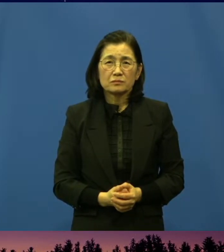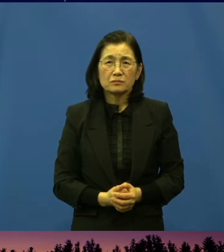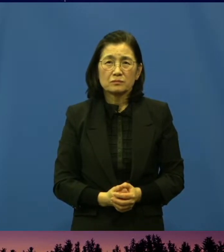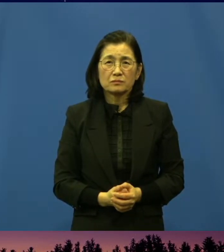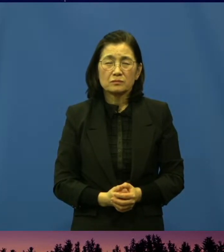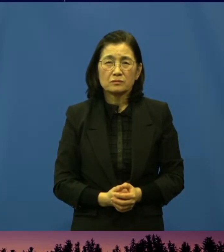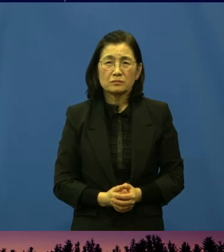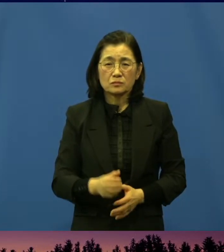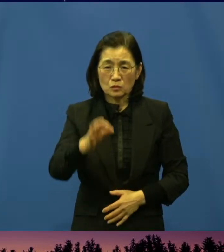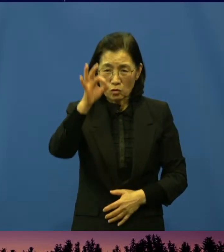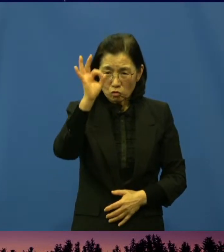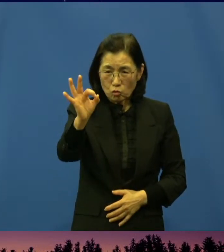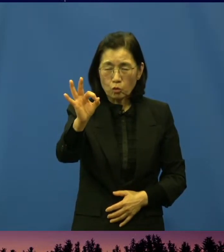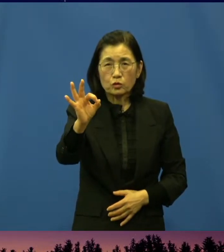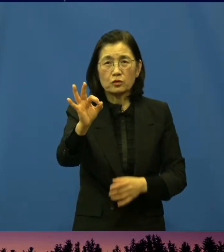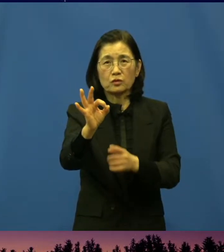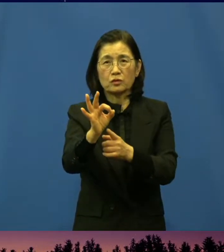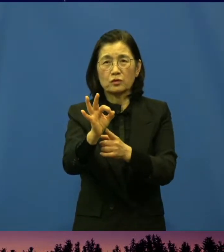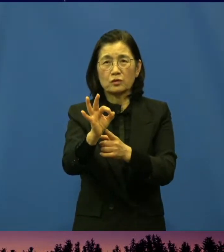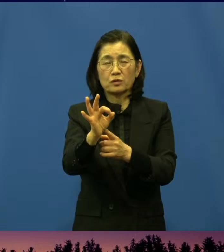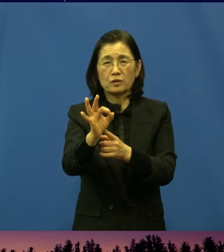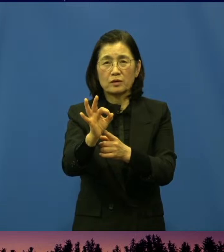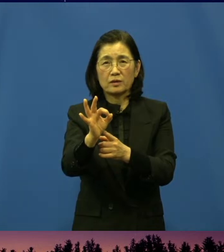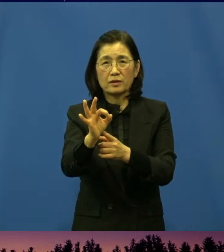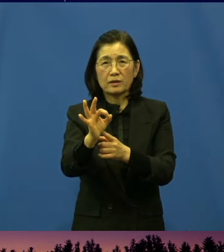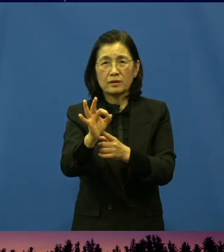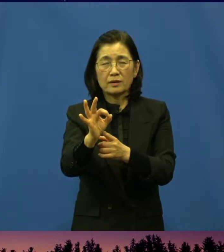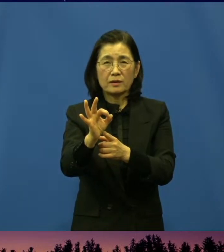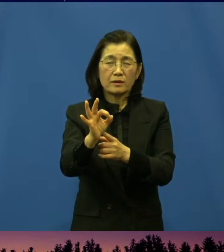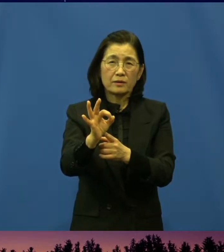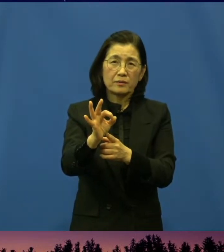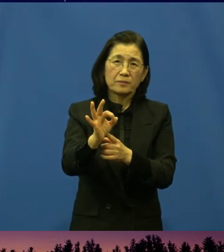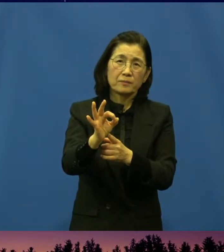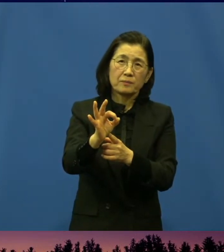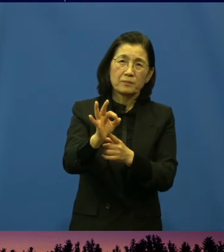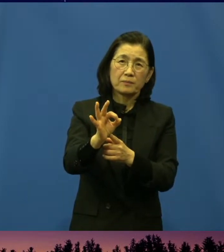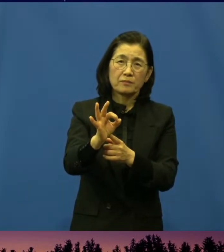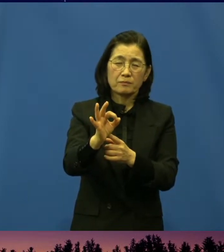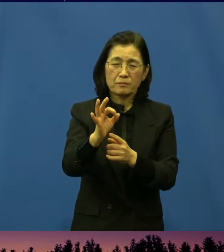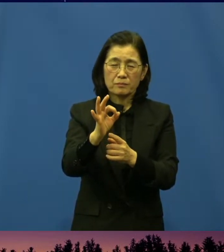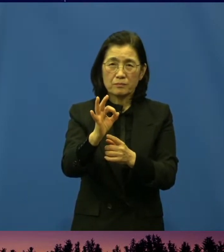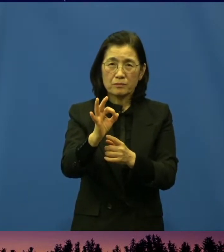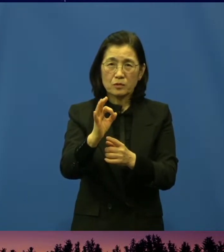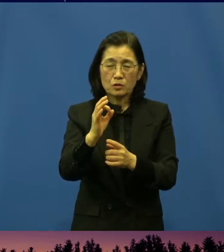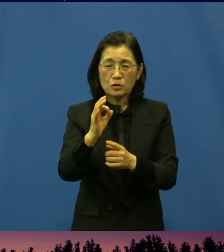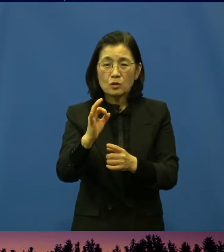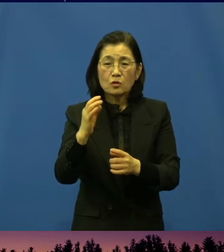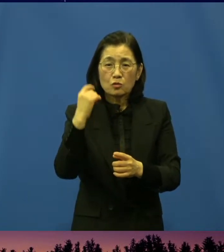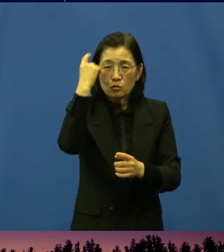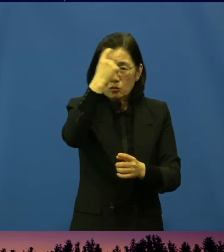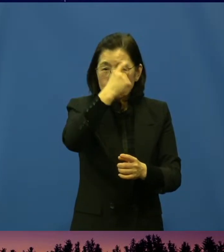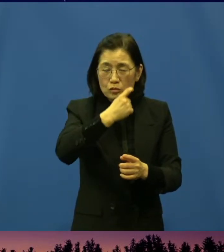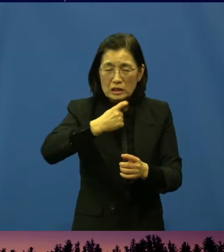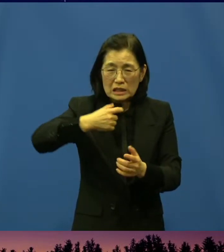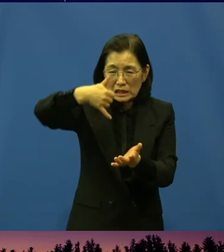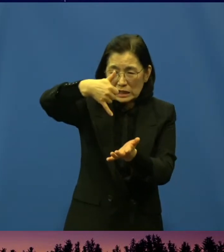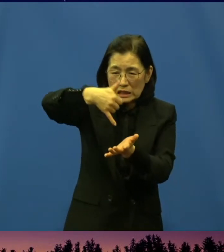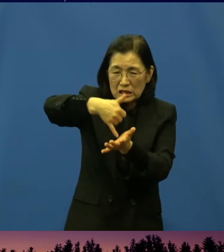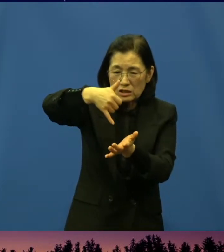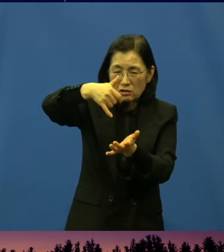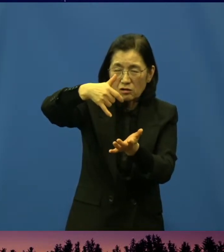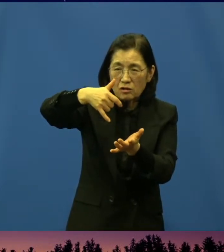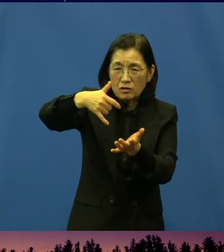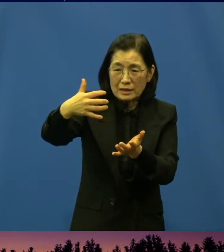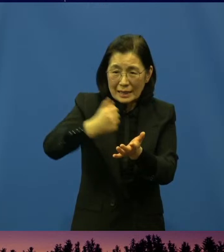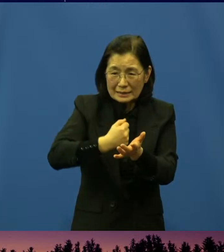인격을 가지고 있는 어떤 그런 인격체처럼 우리를 끌어당겨요. 그죠? 그러니까 적극적으로